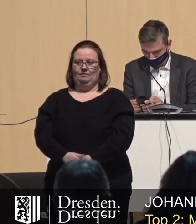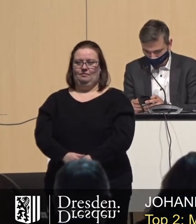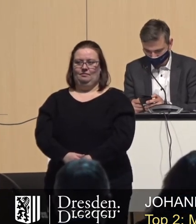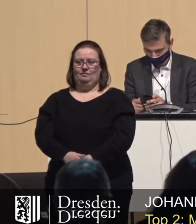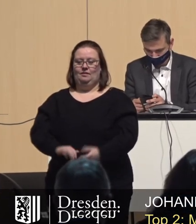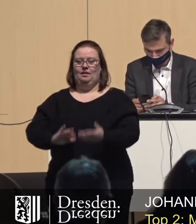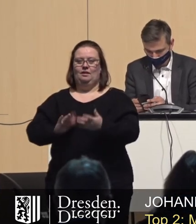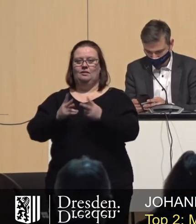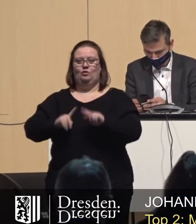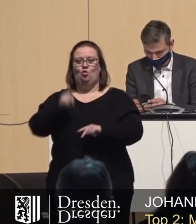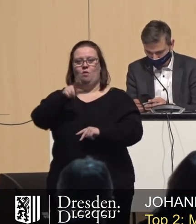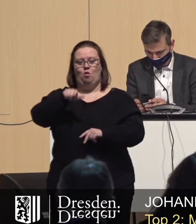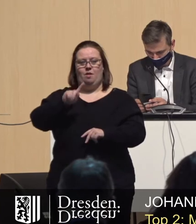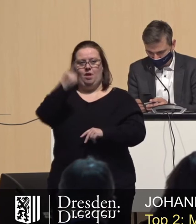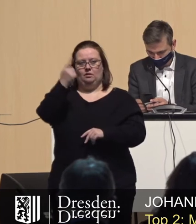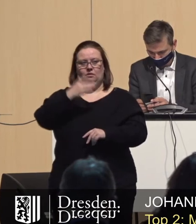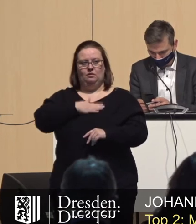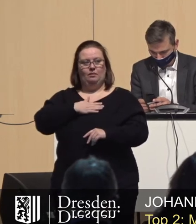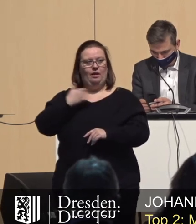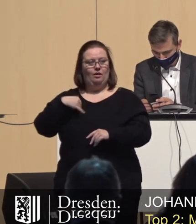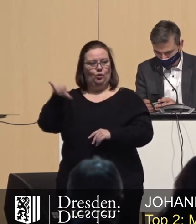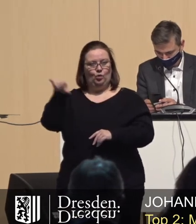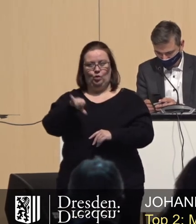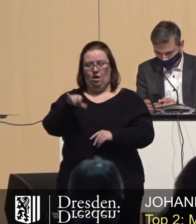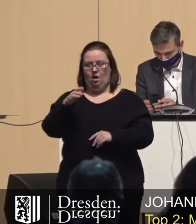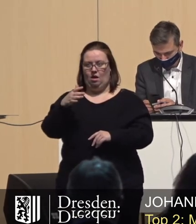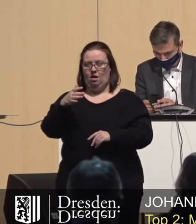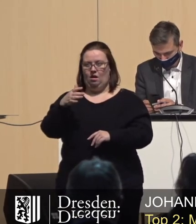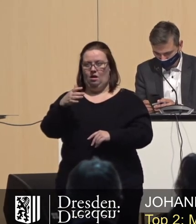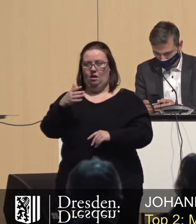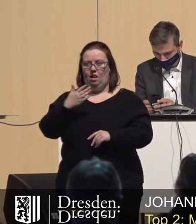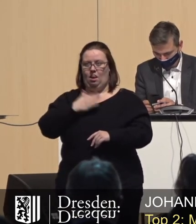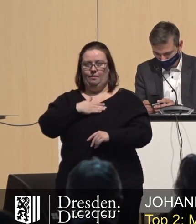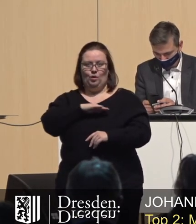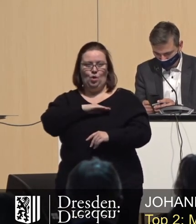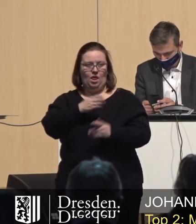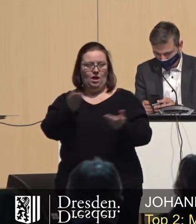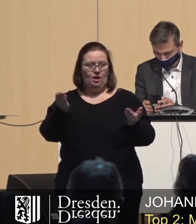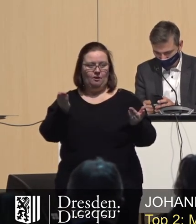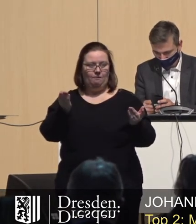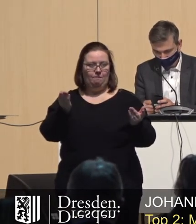Sehr geehrter Oberbürgermeister, sehr geehrter Herr Krüger, sehr geehrte Kolleginnen und Kollegen,